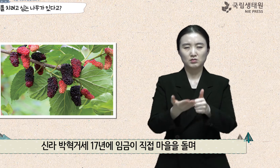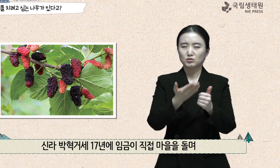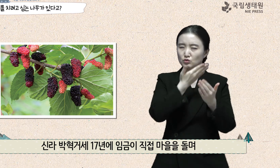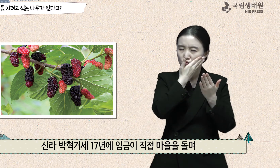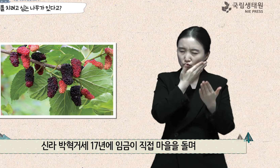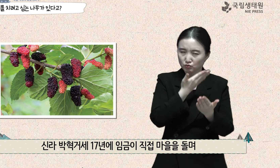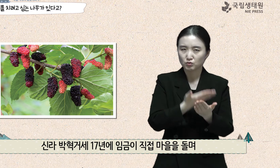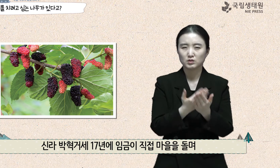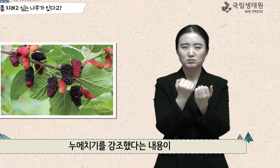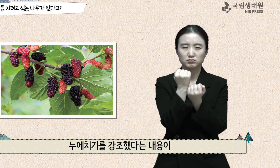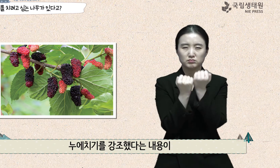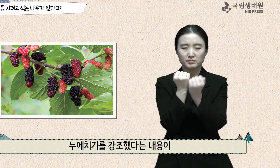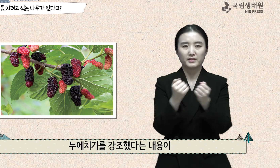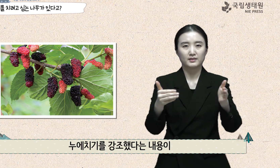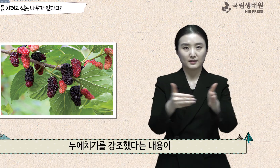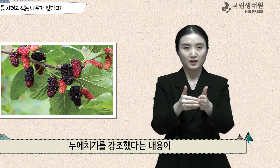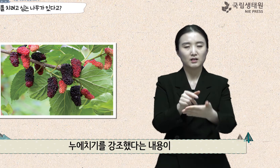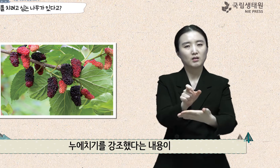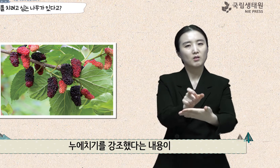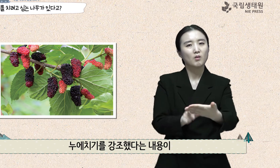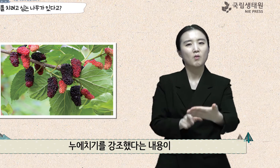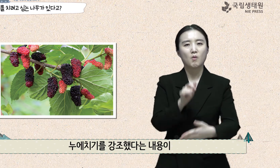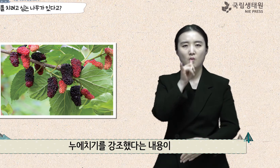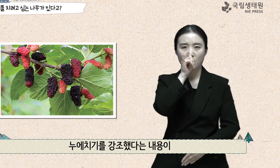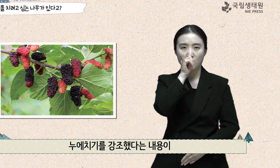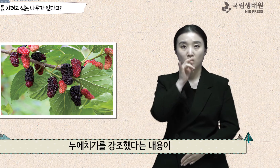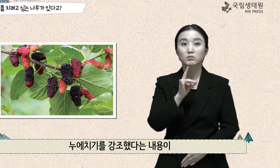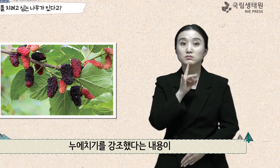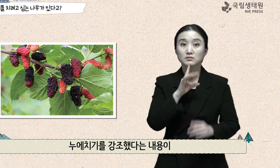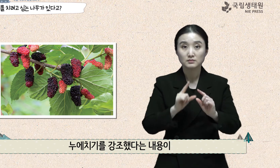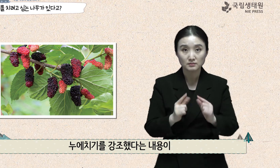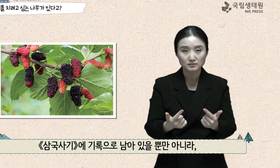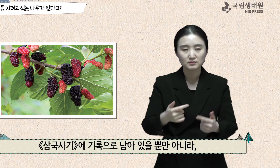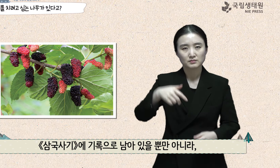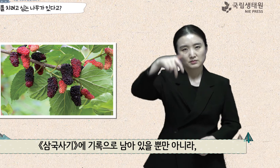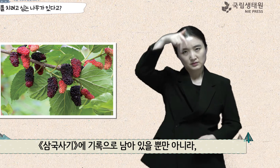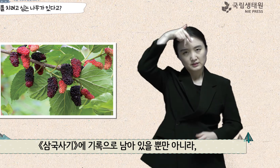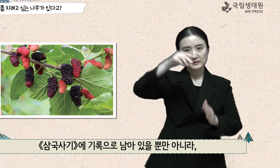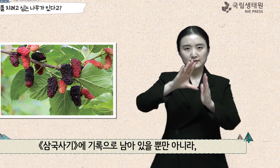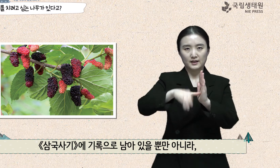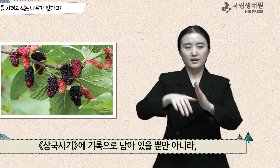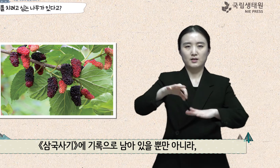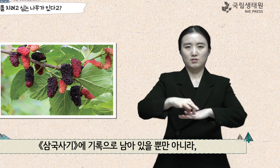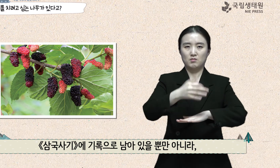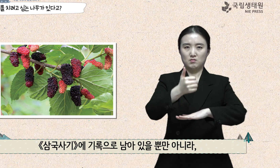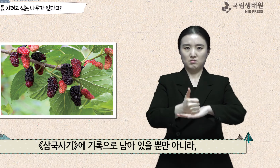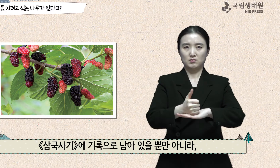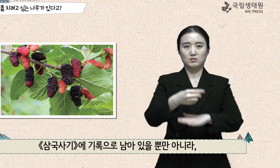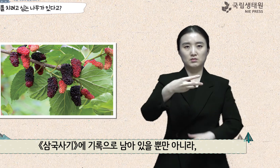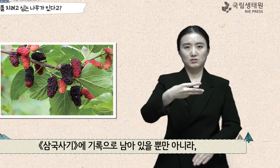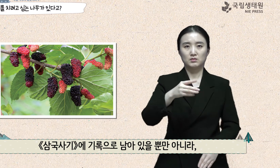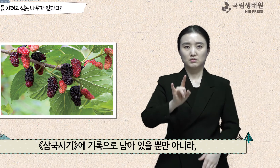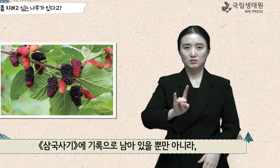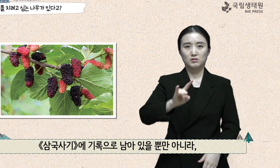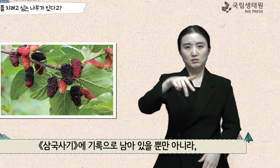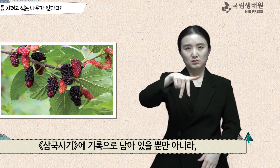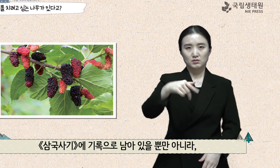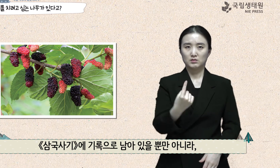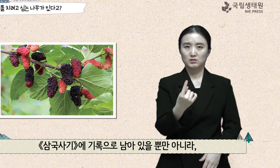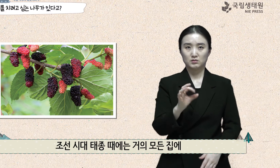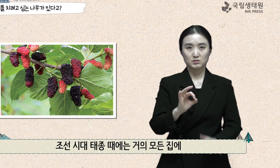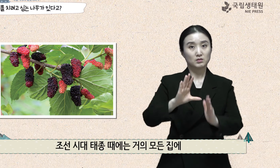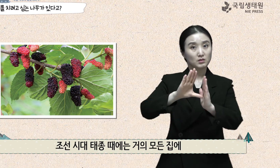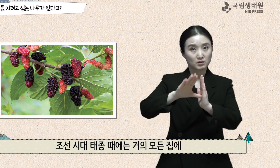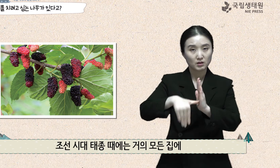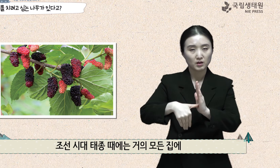마을을 돌며 누에 치기를 강조했다는 내용이 삼국사기의 기록으로 남아있을 뿐만 아니라